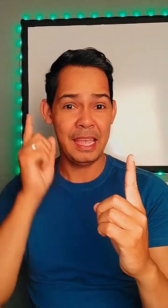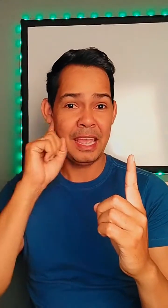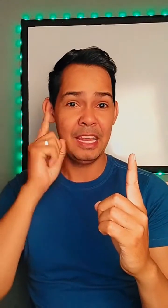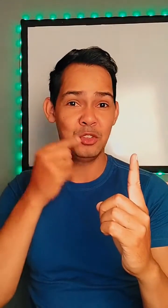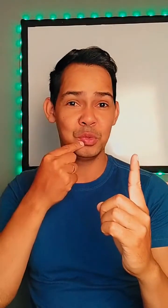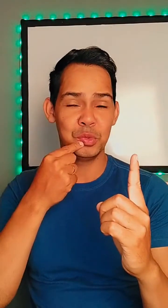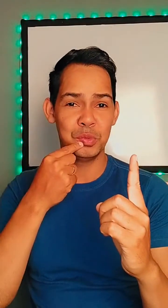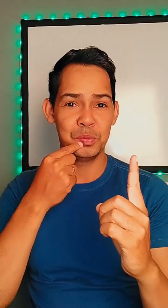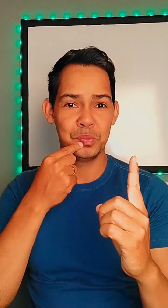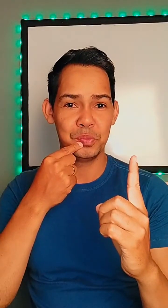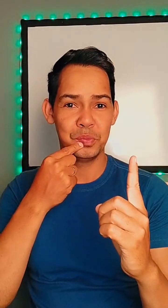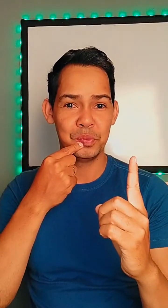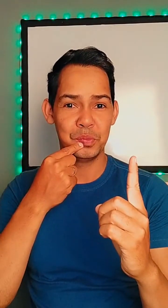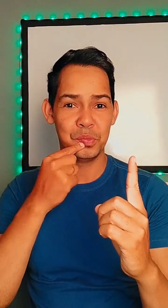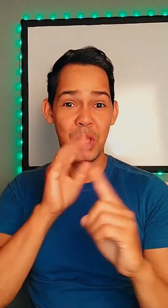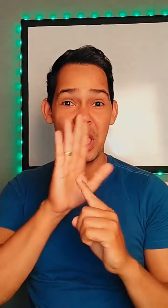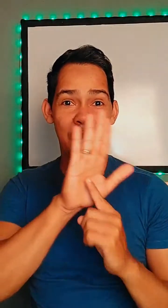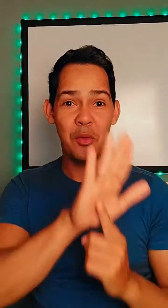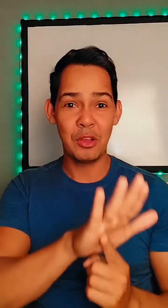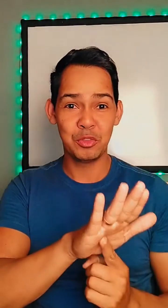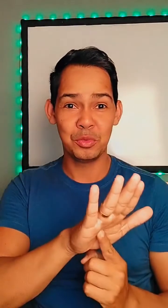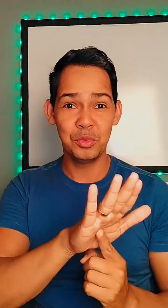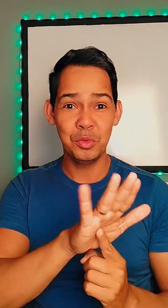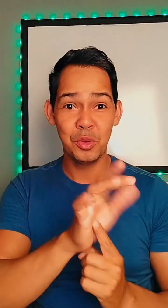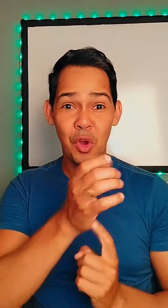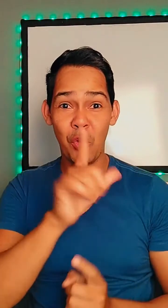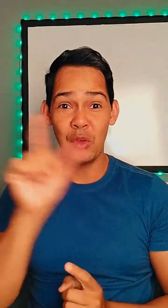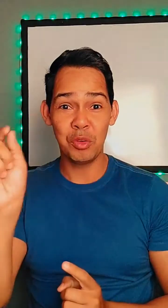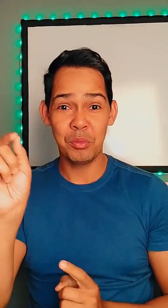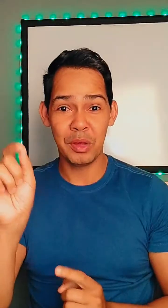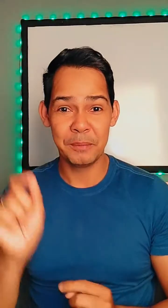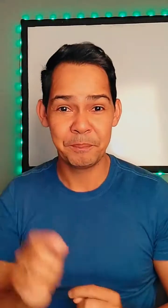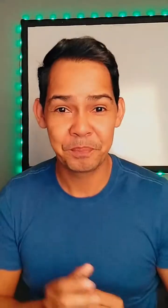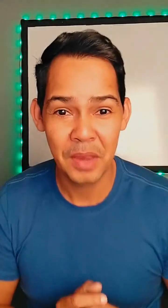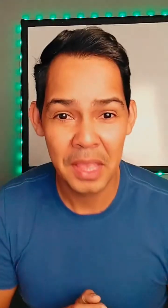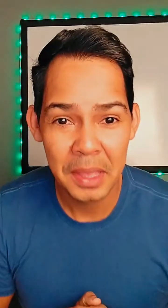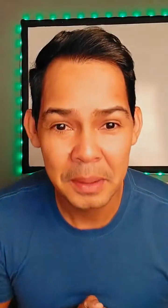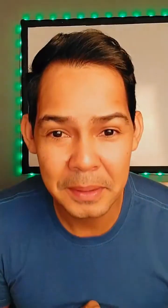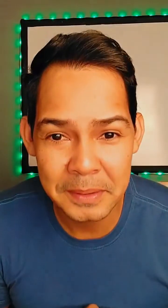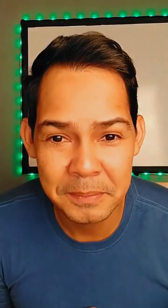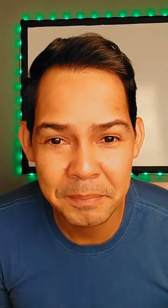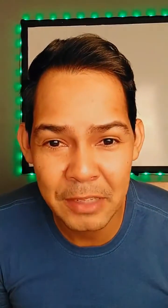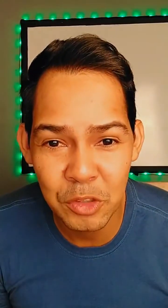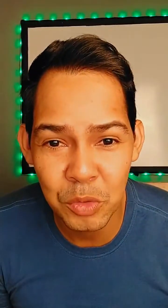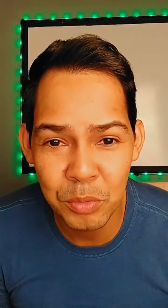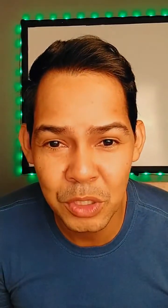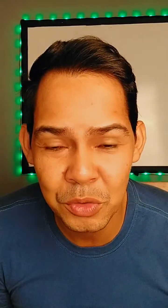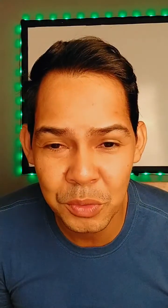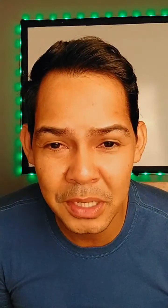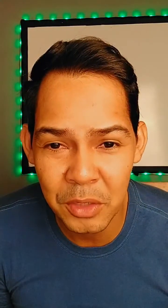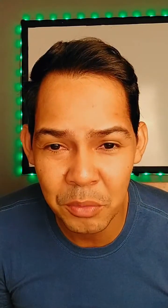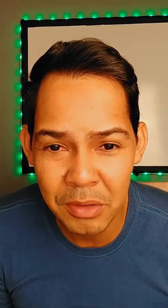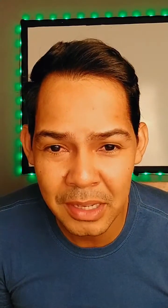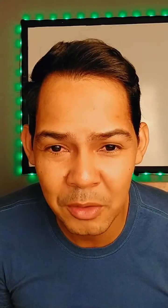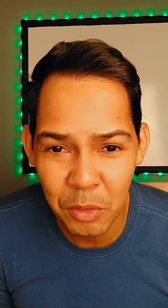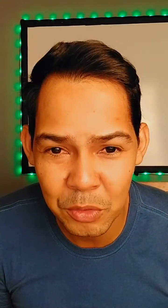ele é surdo. Eu ajudo ou eu vou embora? Pratico muito e nunca encontro um